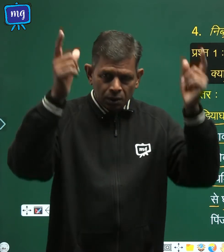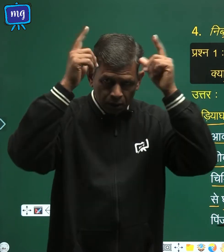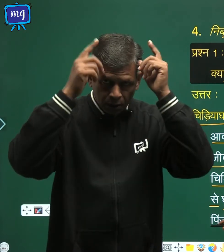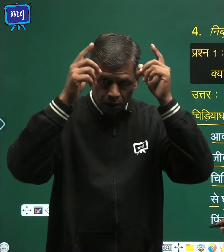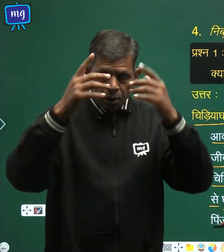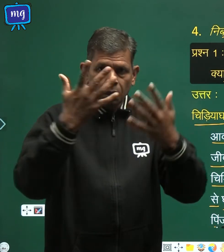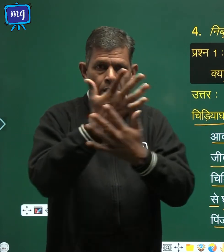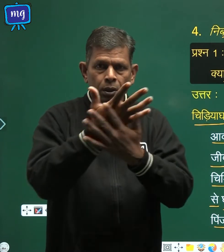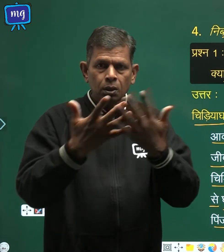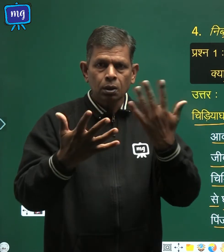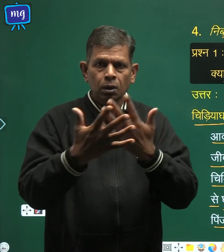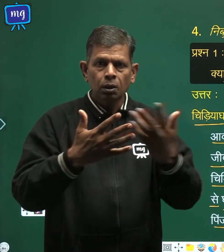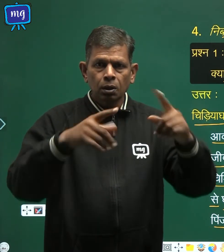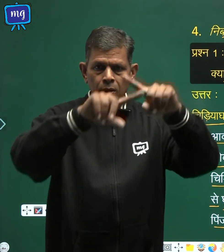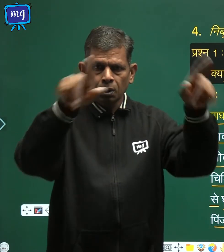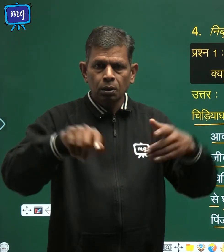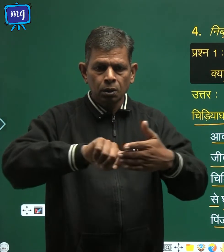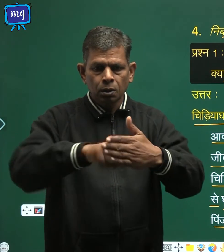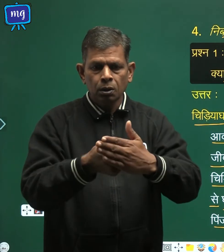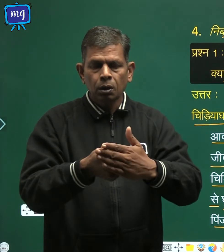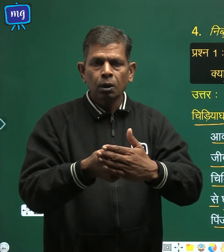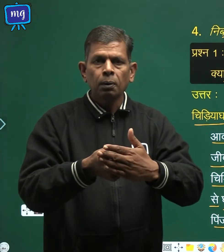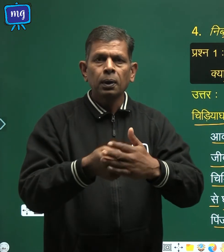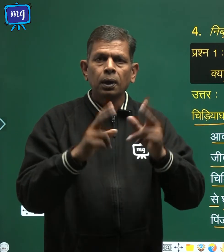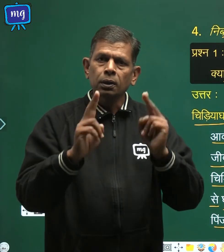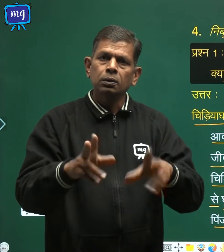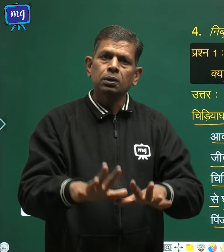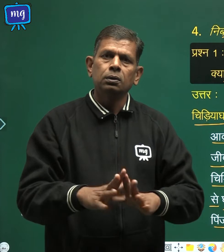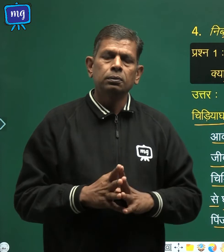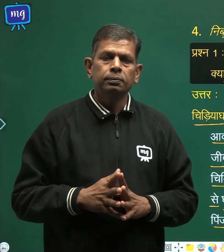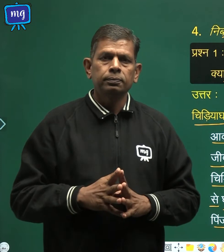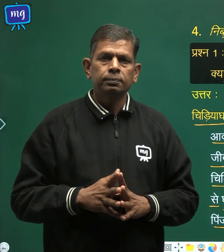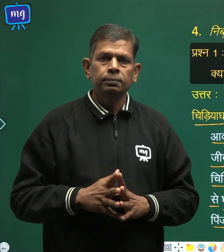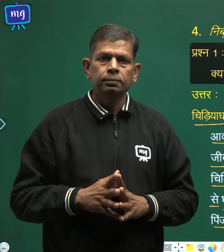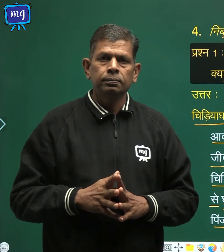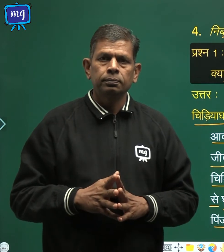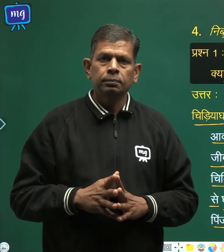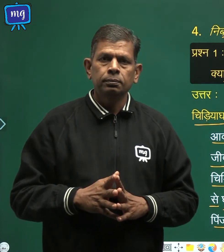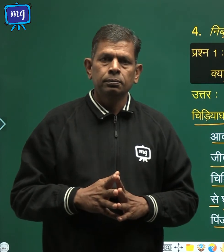पिंजरों में कैद होते हैं।